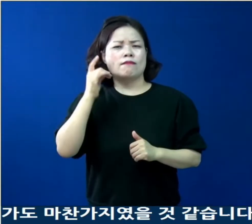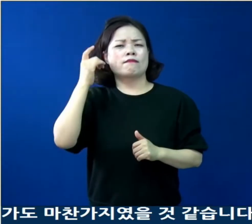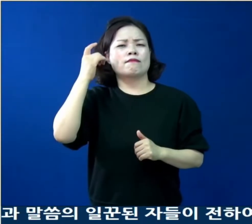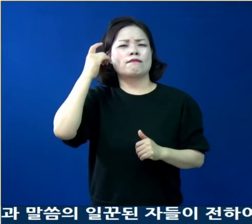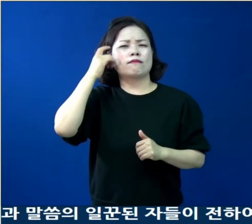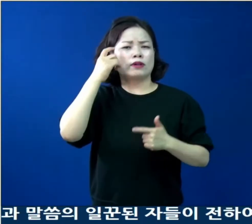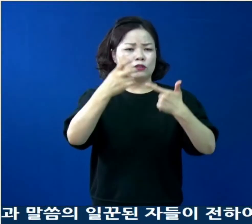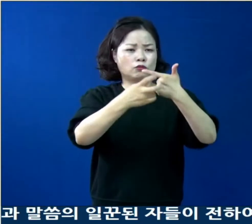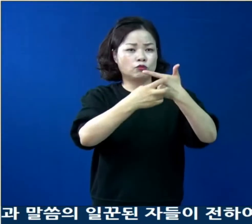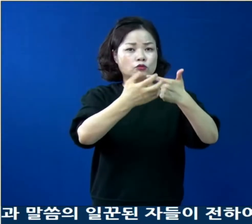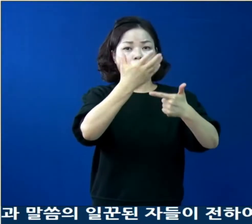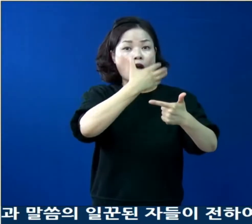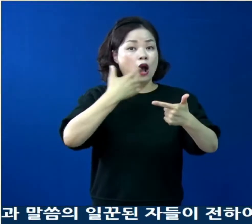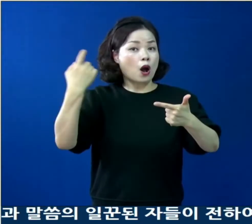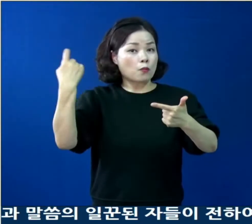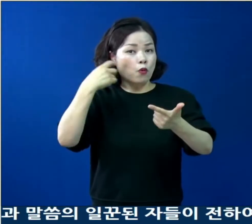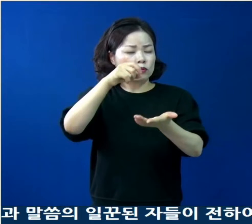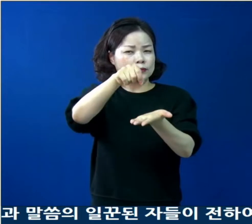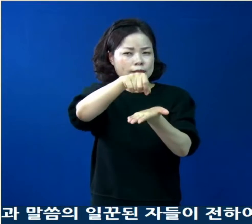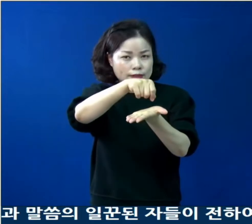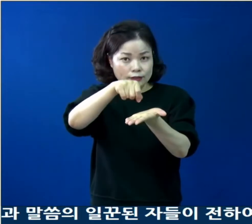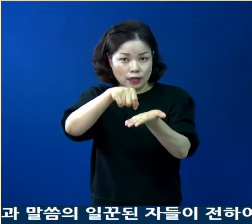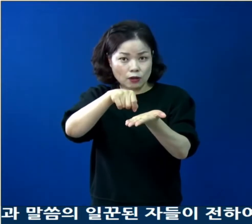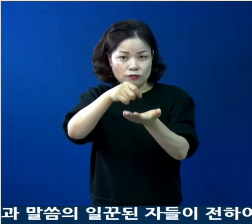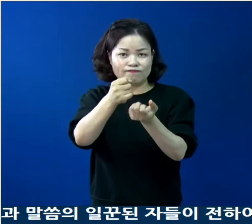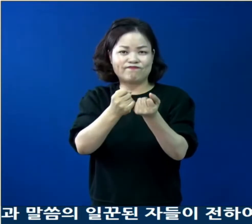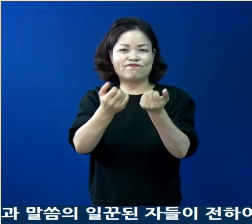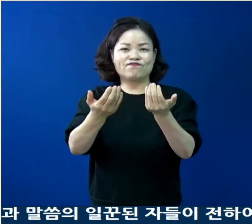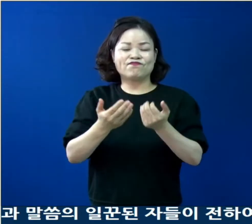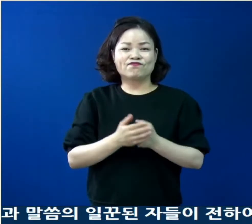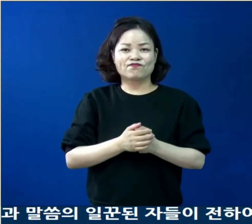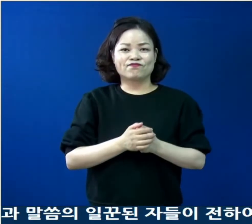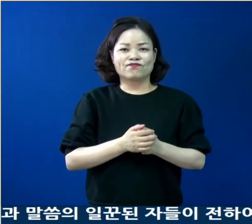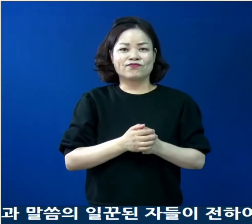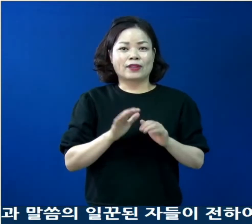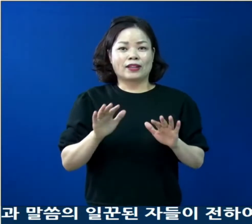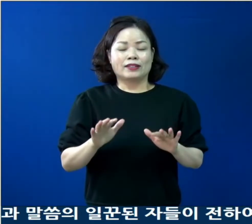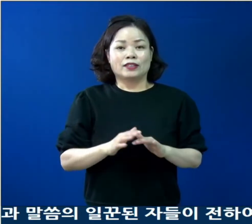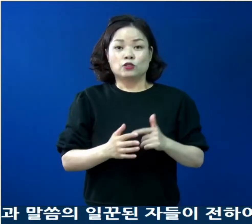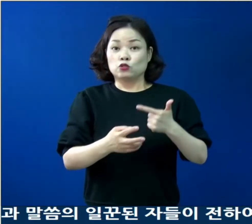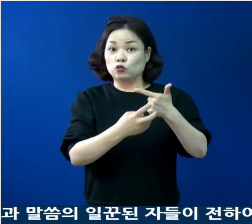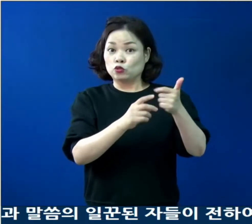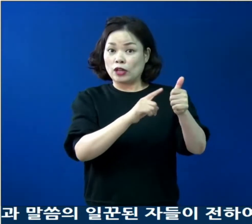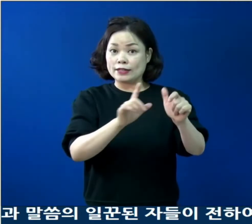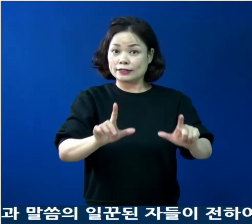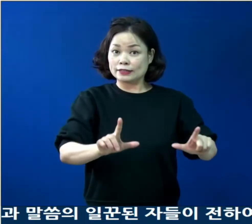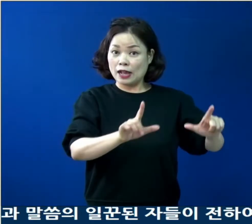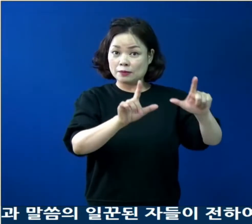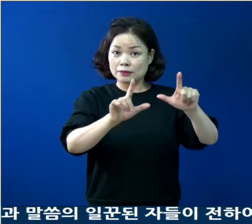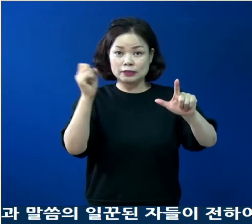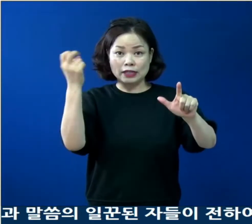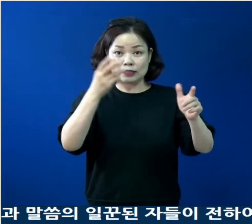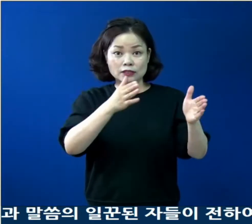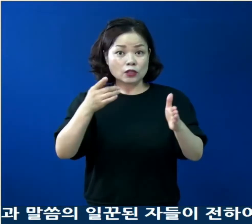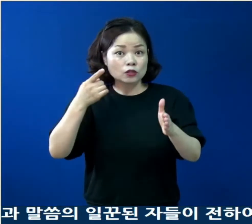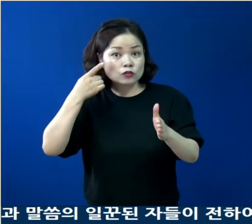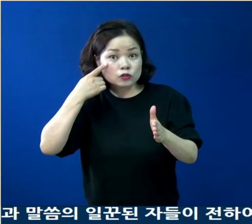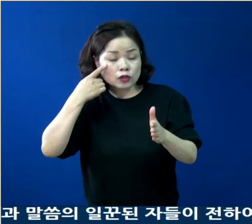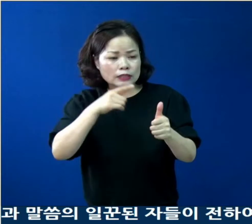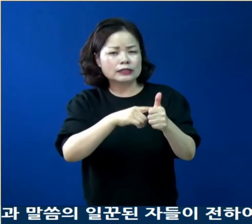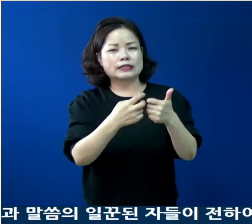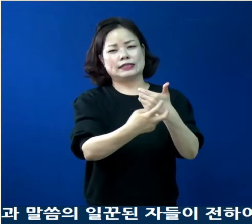이 누가복음을 쓴다, 이렇게 설명하고 있는 겁니다. 자, 다시 한번 이제 누가의 삶을 다시 한번 정리해 보면